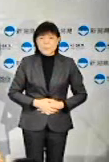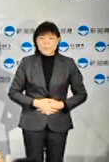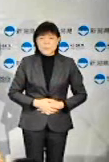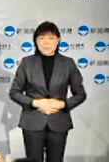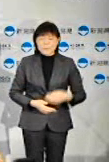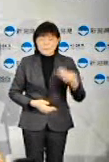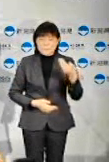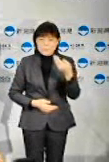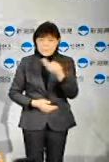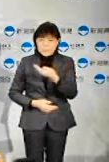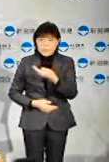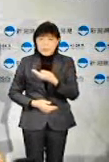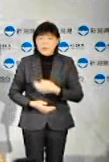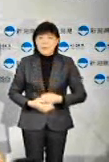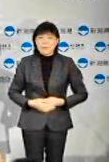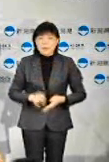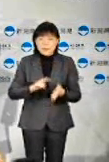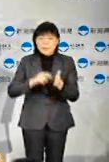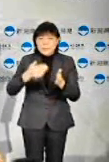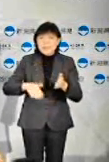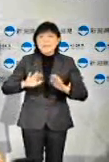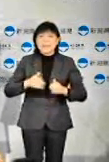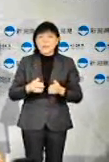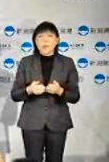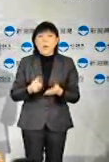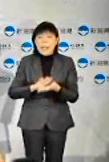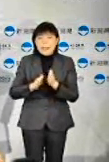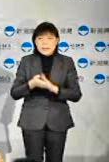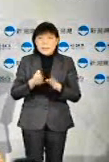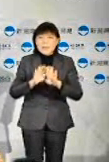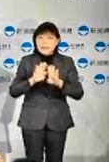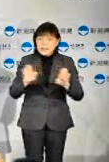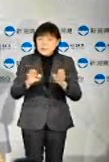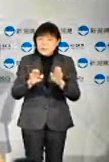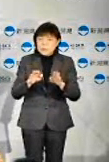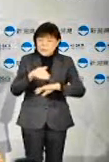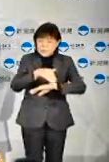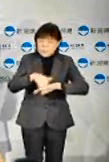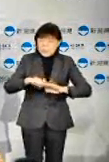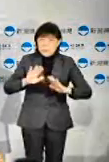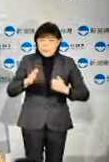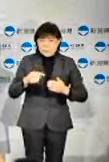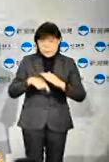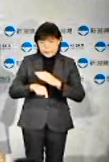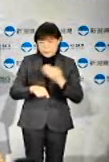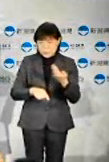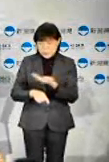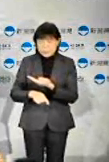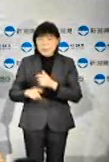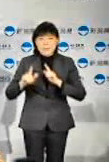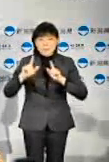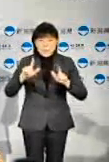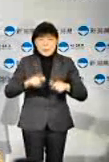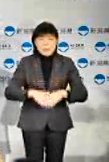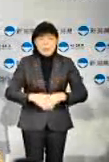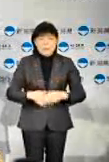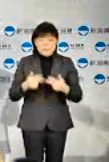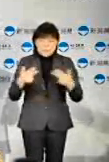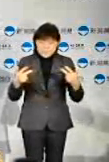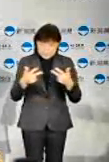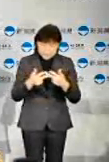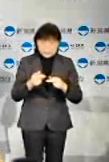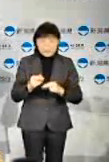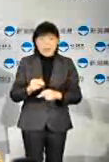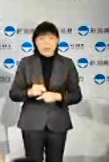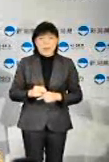まあ、じゃあまだ決まってないですけど改めて開く方針も特にまだないっていうこと なんで、ちょっと いやいずれ私は何らかそのシンポジウムとかセミ